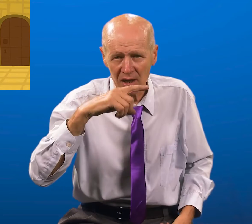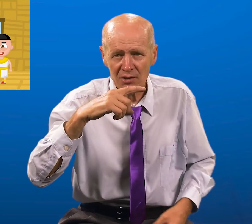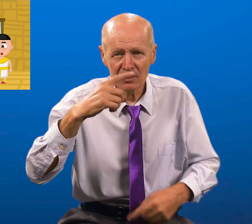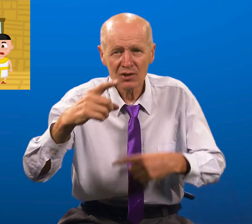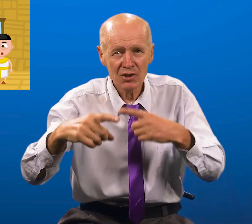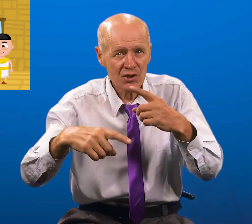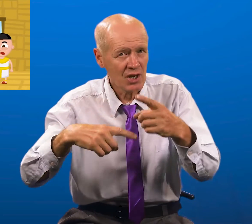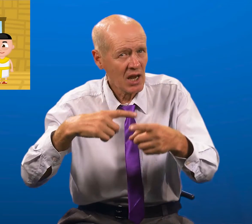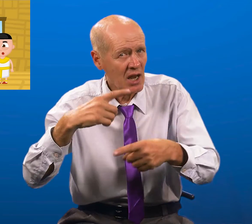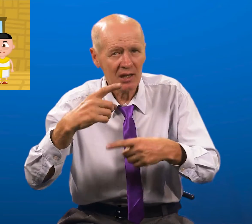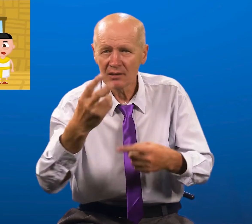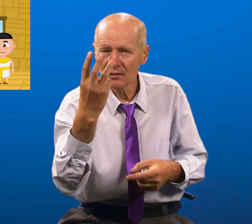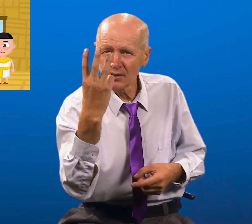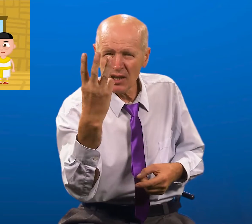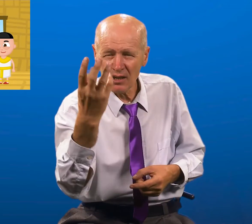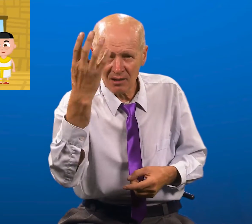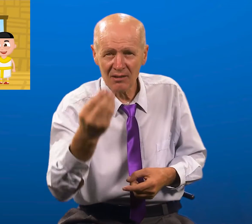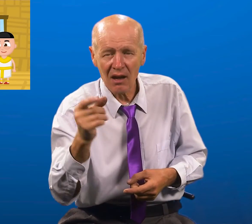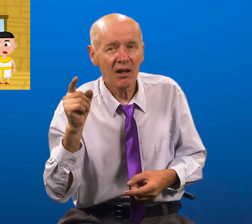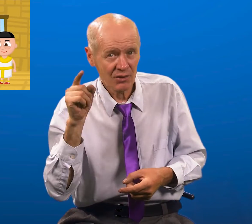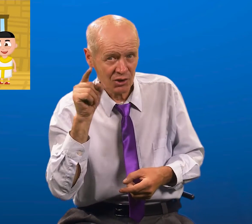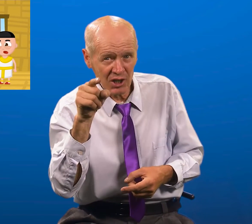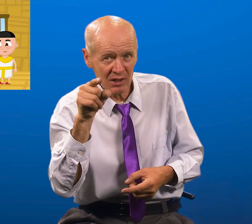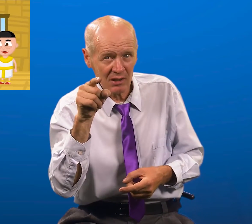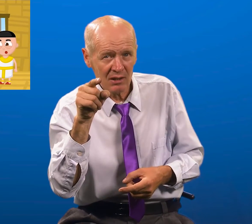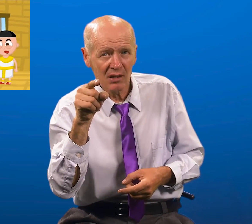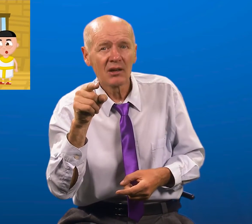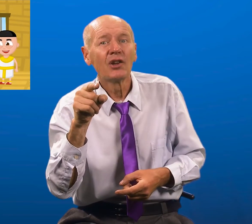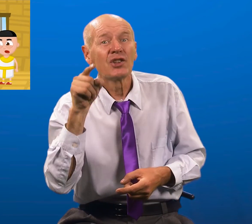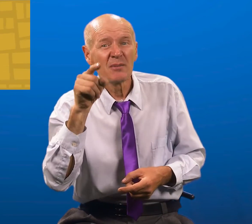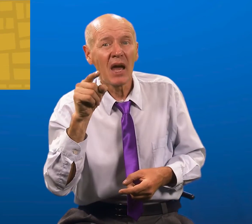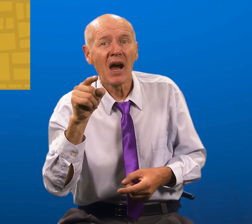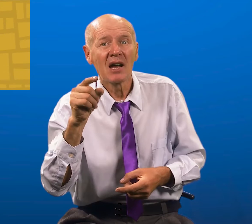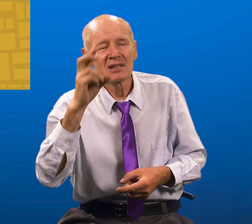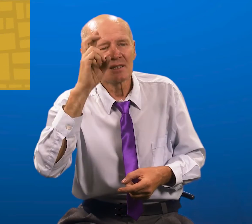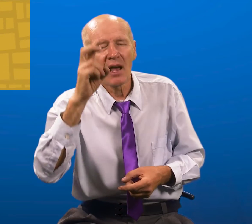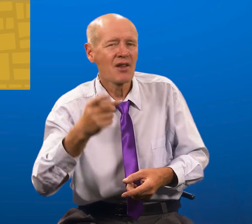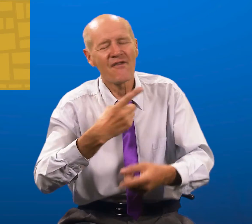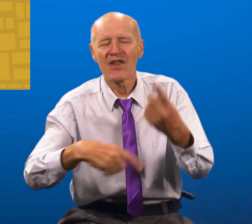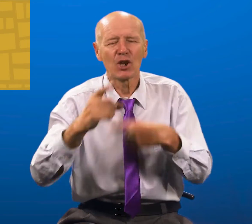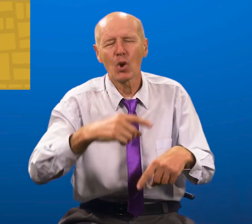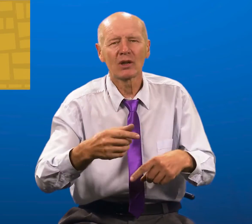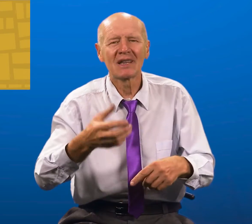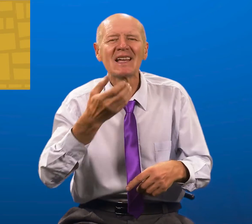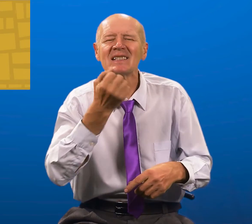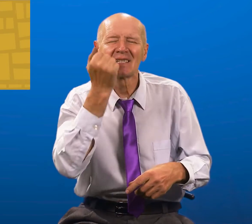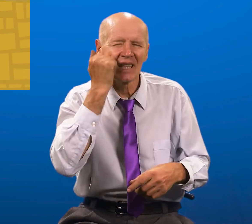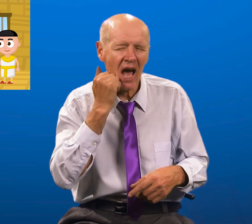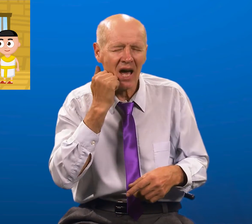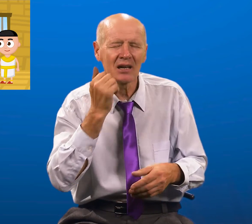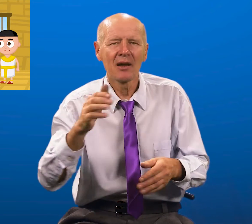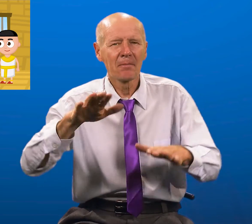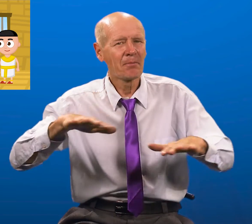сон. Три ветви – это три дня. Через три дня фараон возвысит тебя и вернет на прежнее